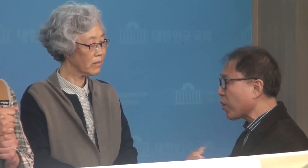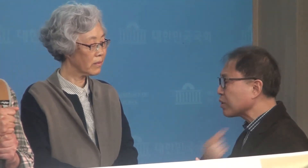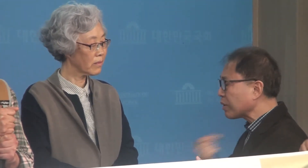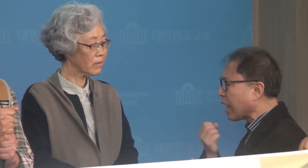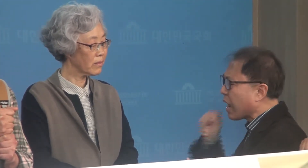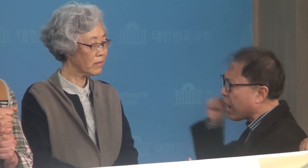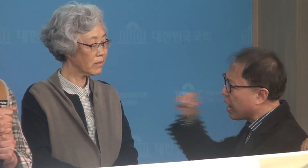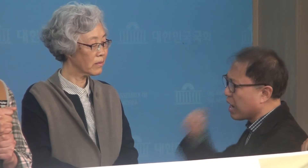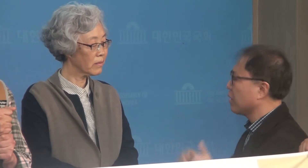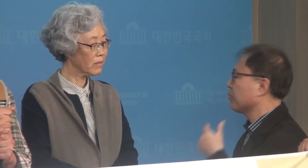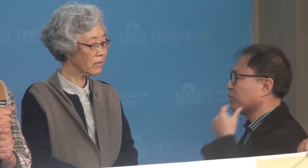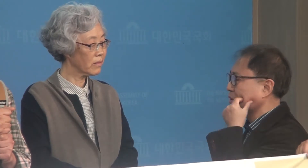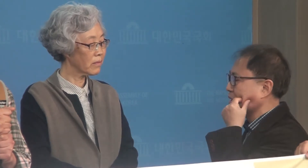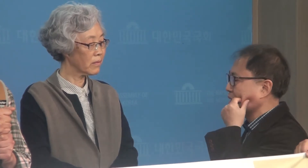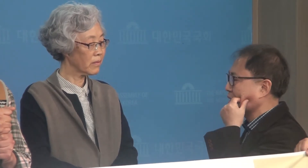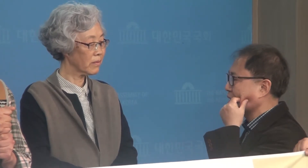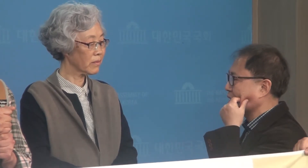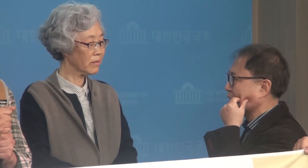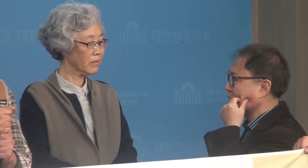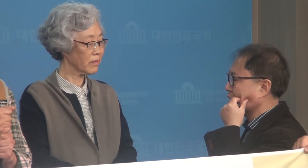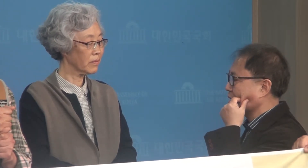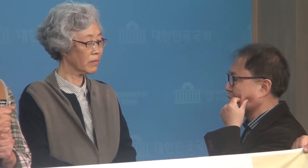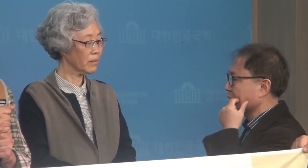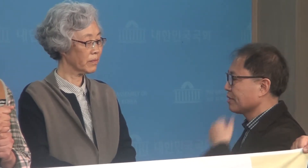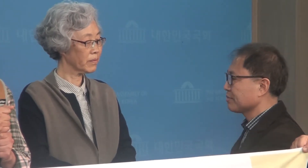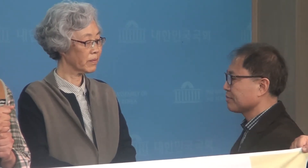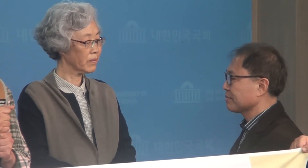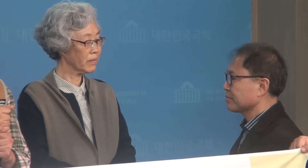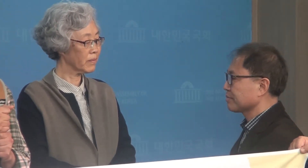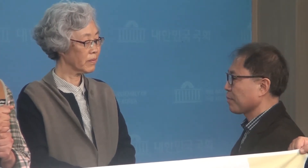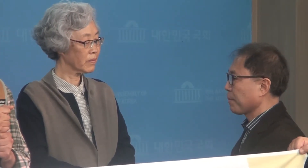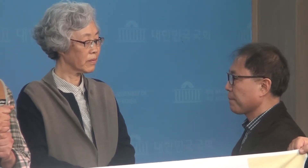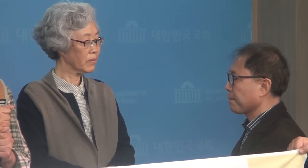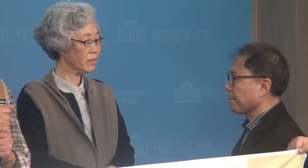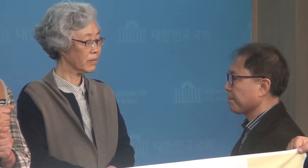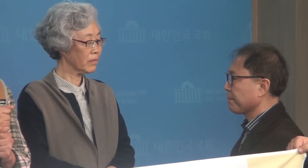자신들의 목소리를 낼 수 있는 최소한의 여건조차 허락되지 않은 것입니다.